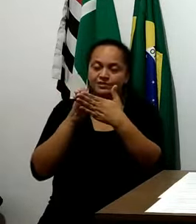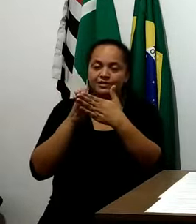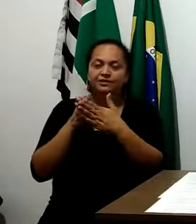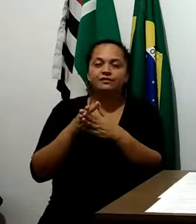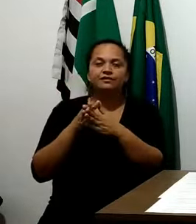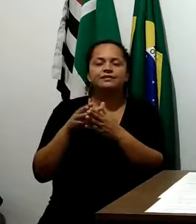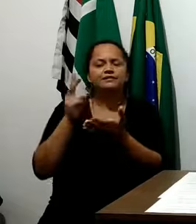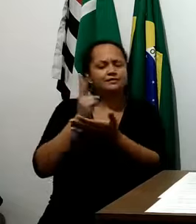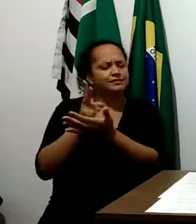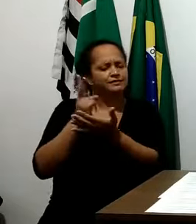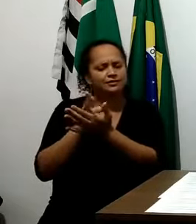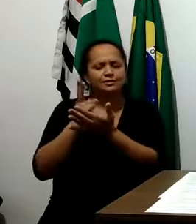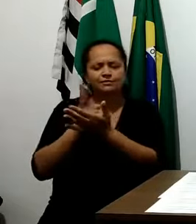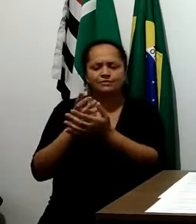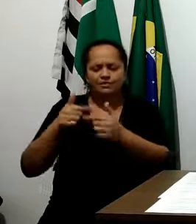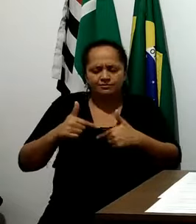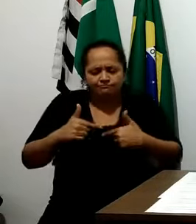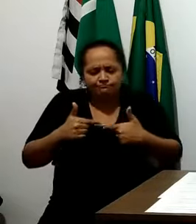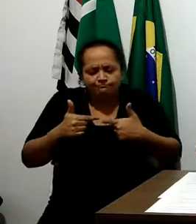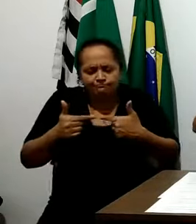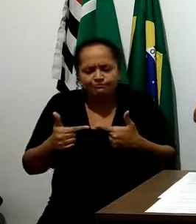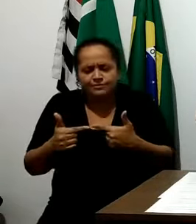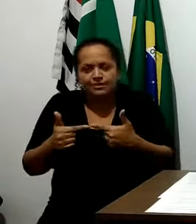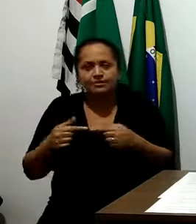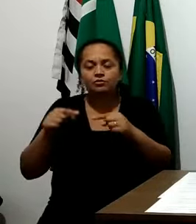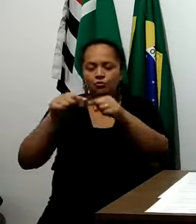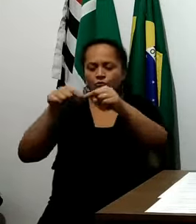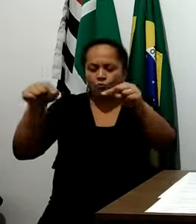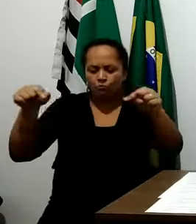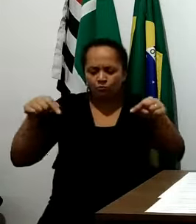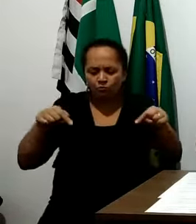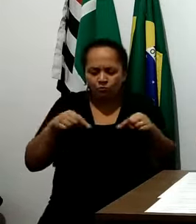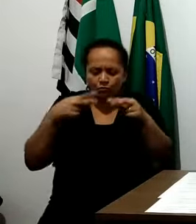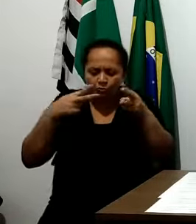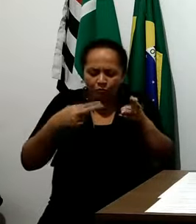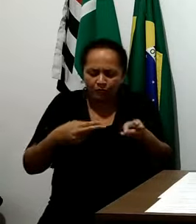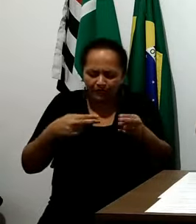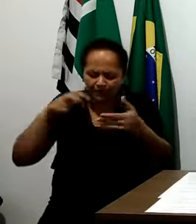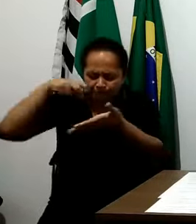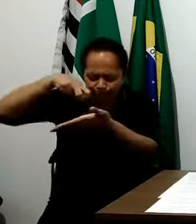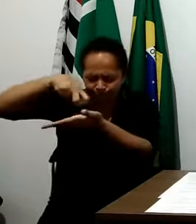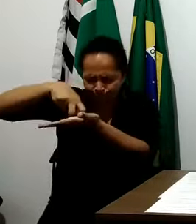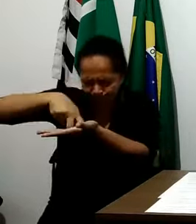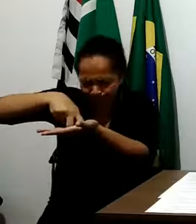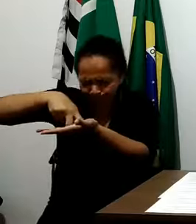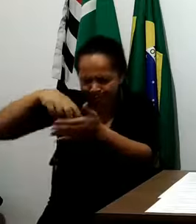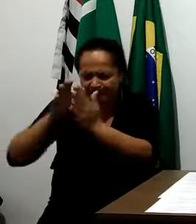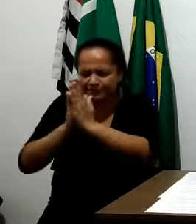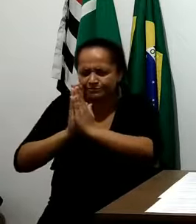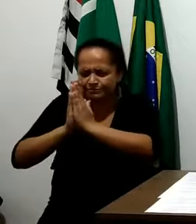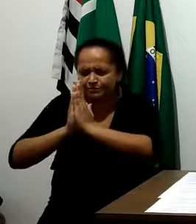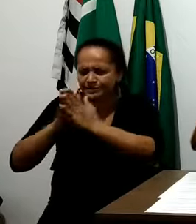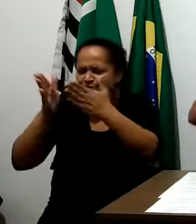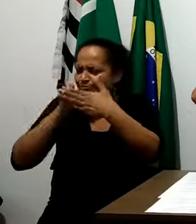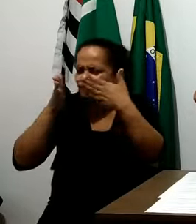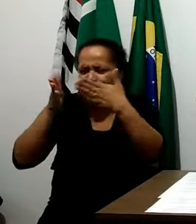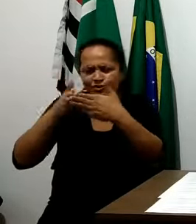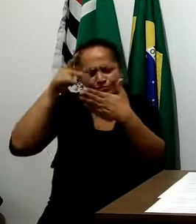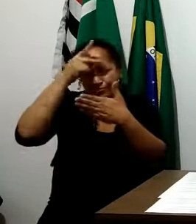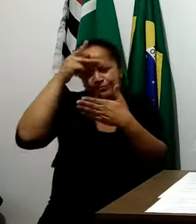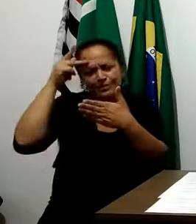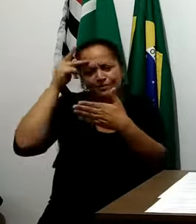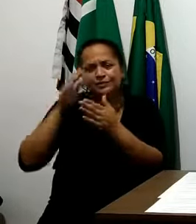interior e está presinho lá no teu quarto, com os joelhos dobrados, orando, intercedendo pelas pessoas, intercedendo